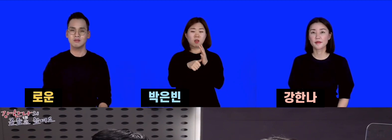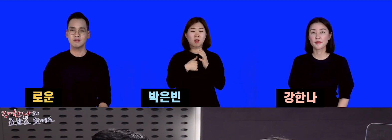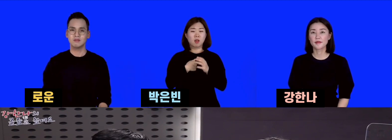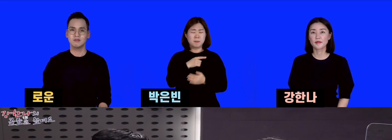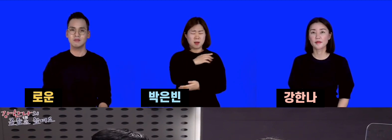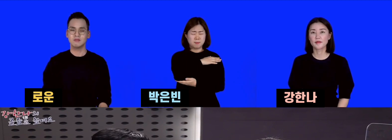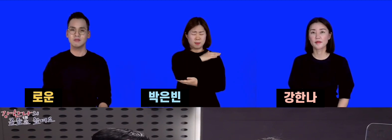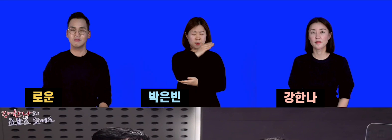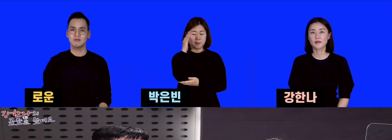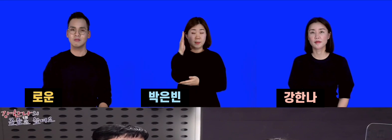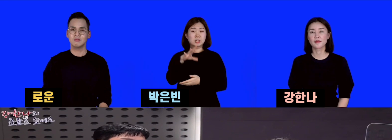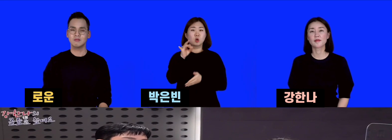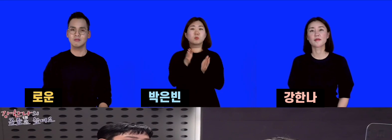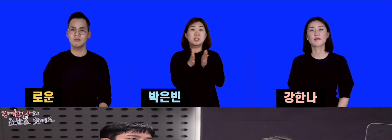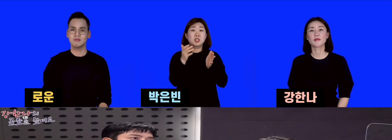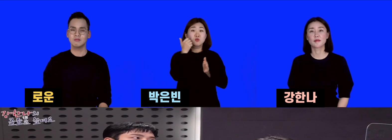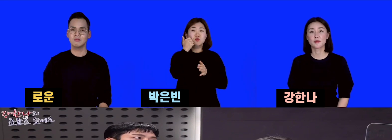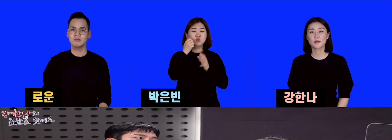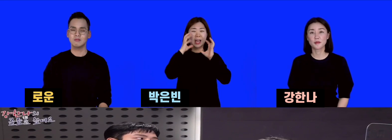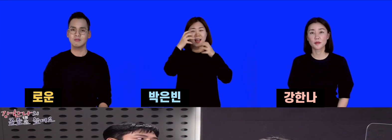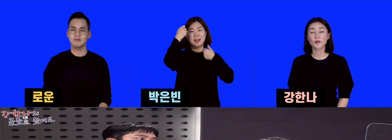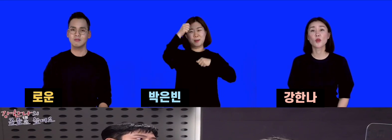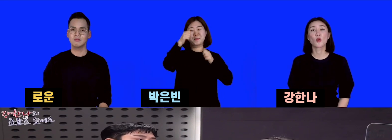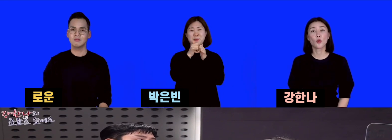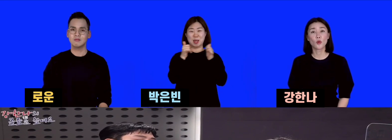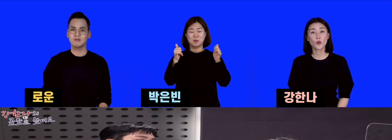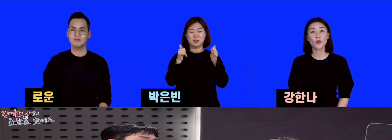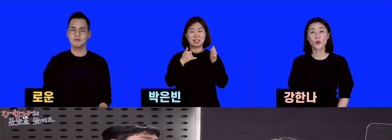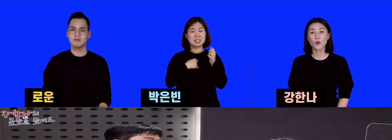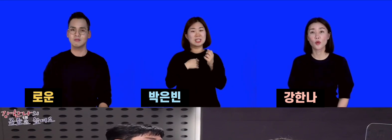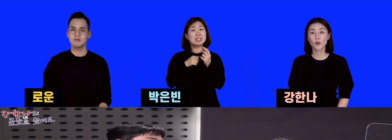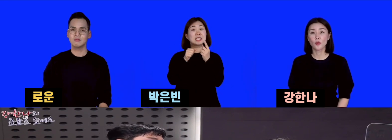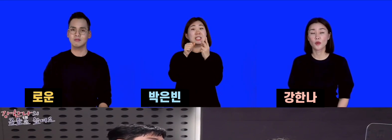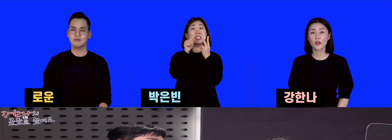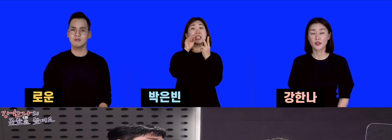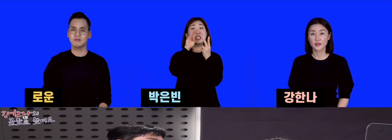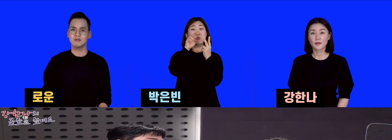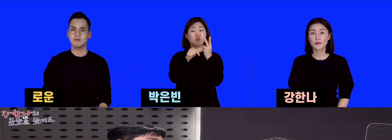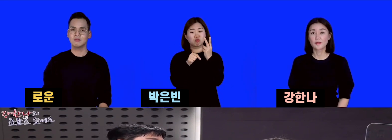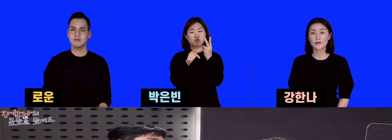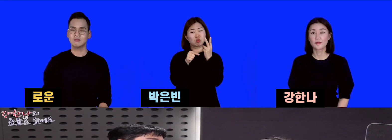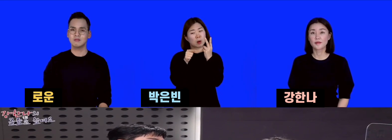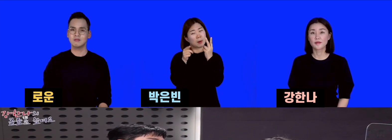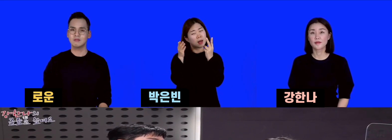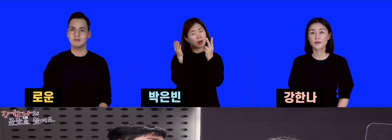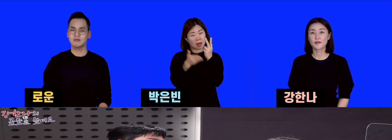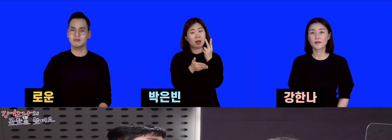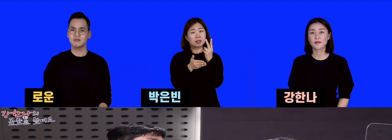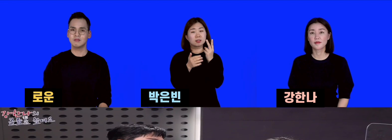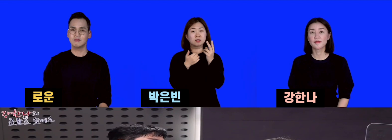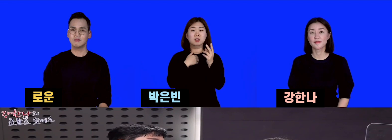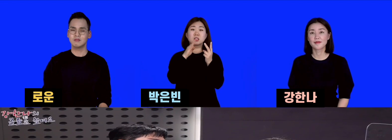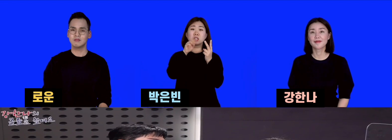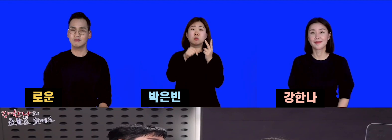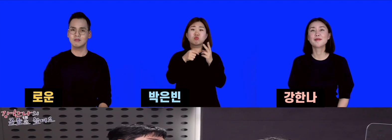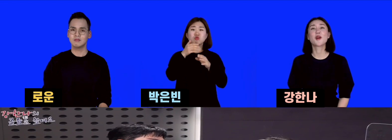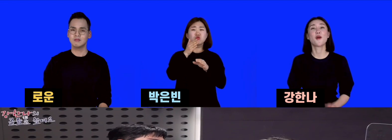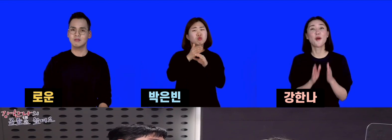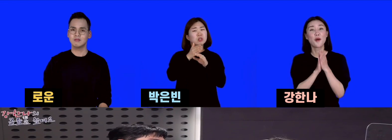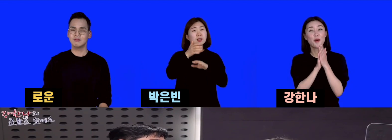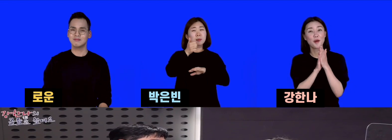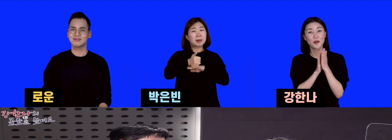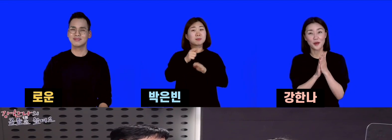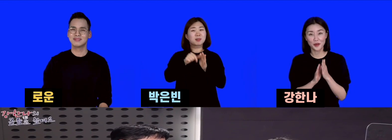파란만장한 서사를 시작해줄 아역 친구들이 2부까지 나오는데 저희가 2부 중후반부에 등장을 합니다